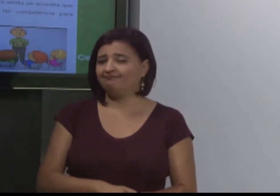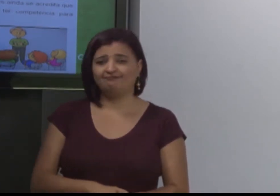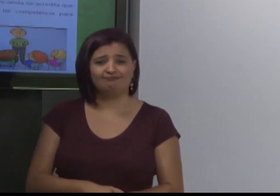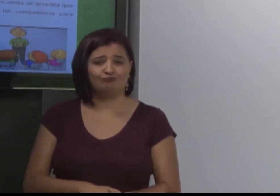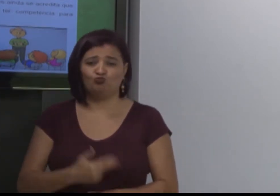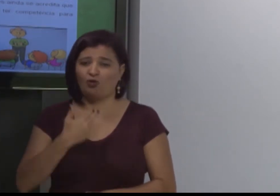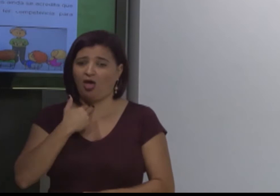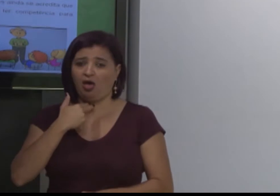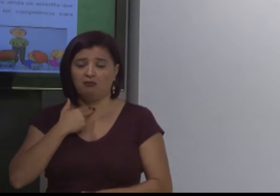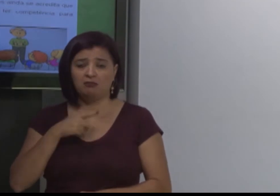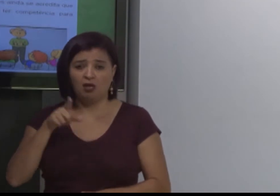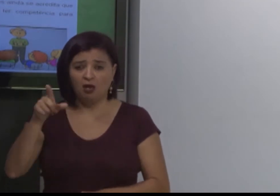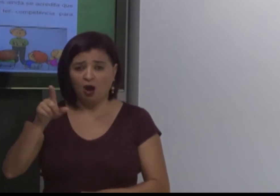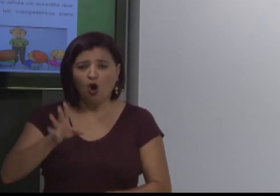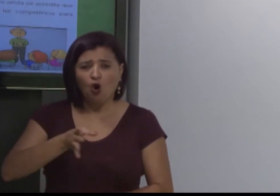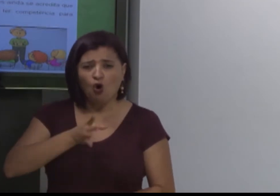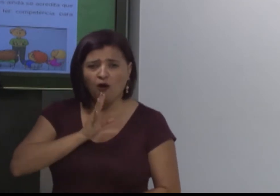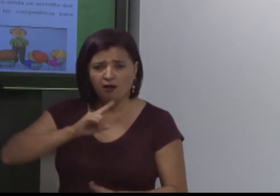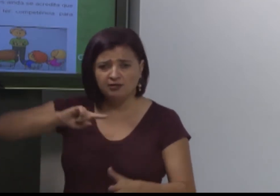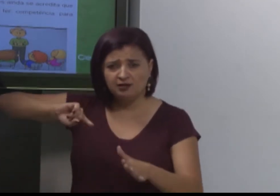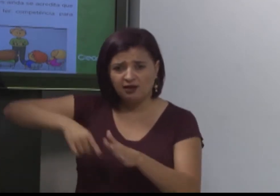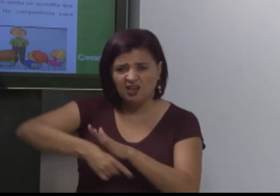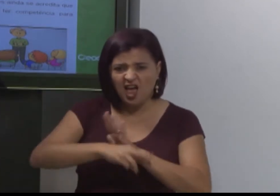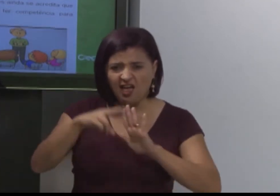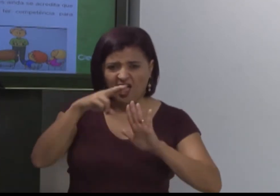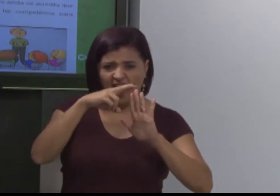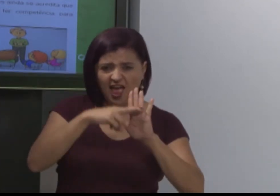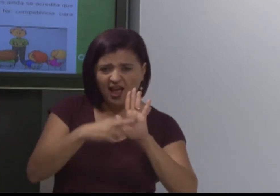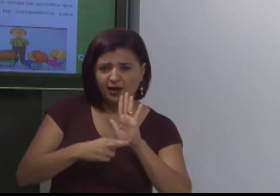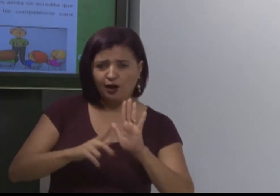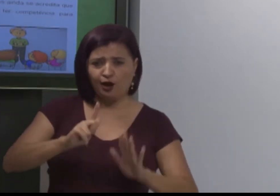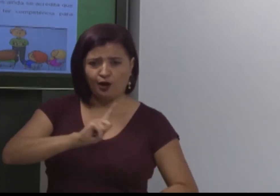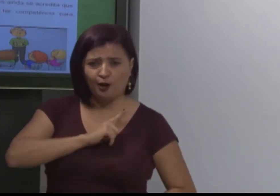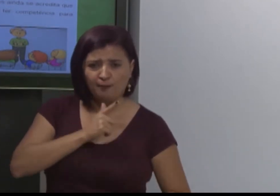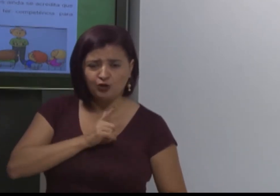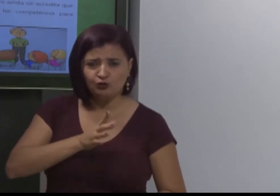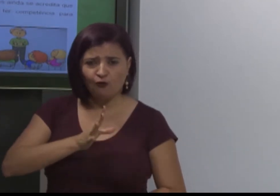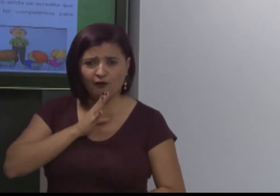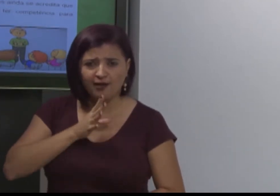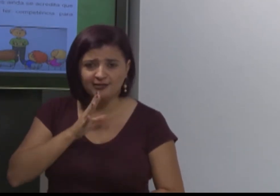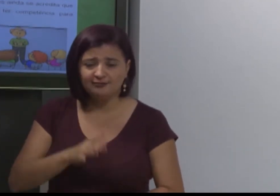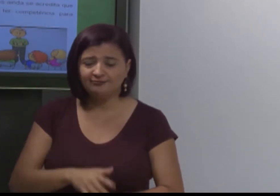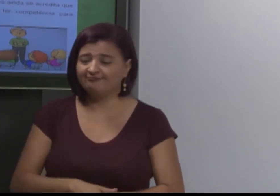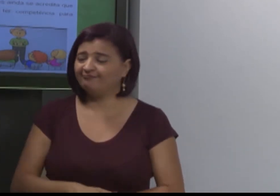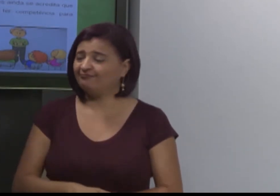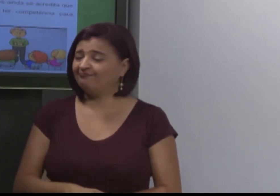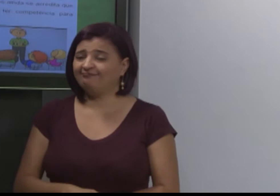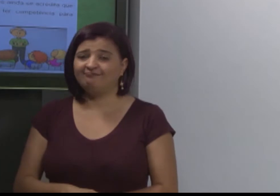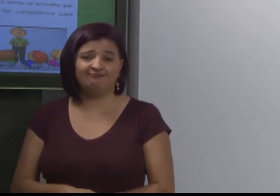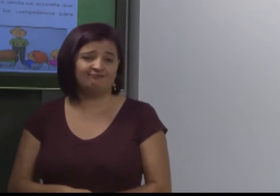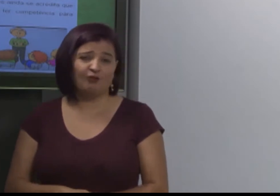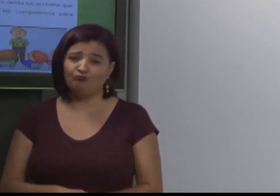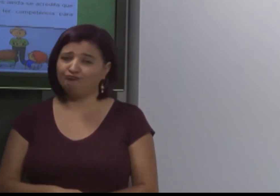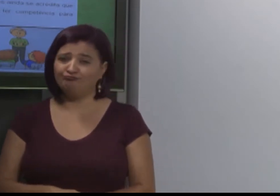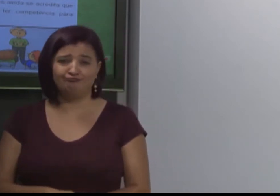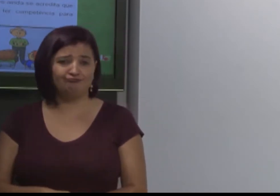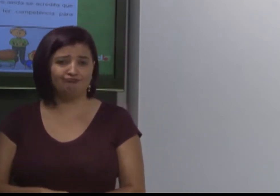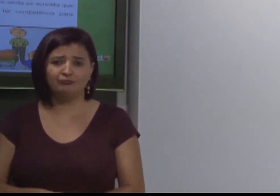Não. Não, ele não tem. Ele tem conhecimento profundo das regras gramaticais. Ele conhece